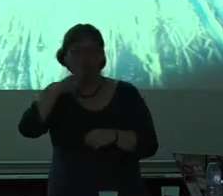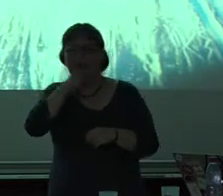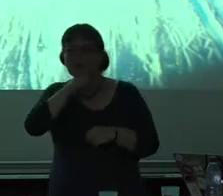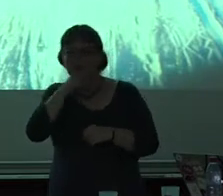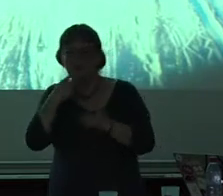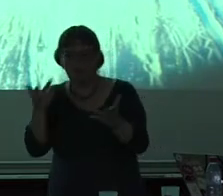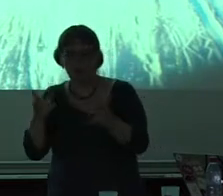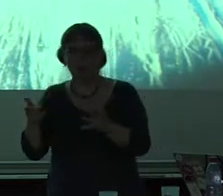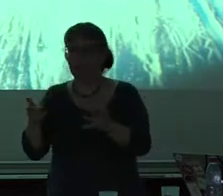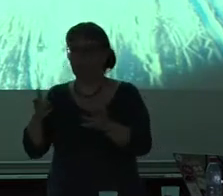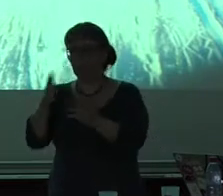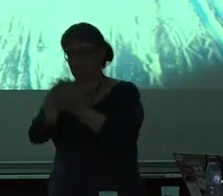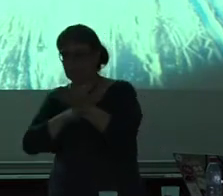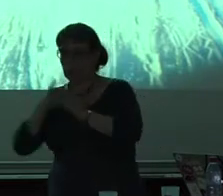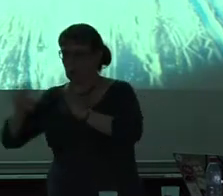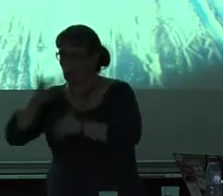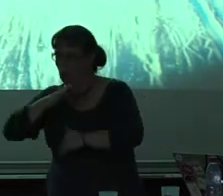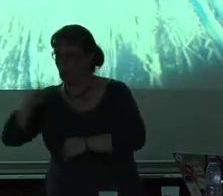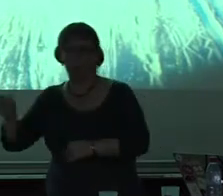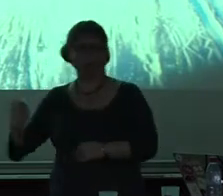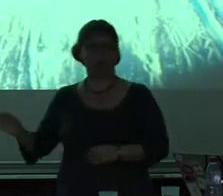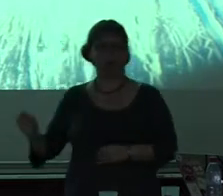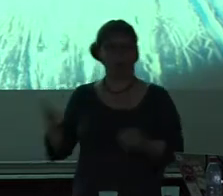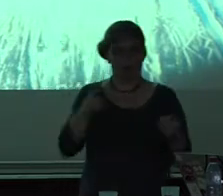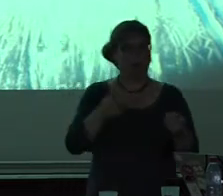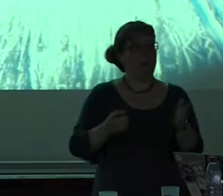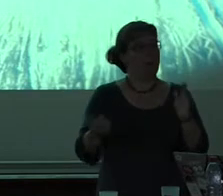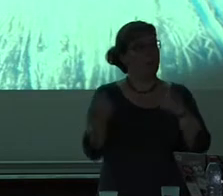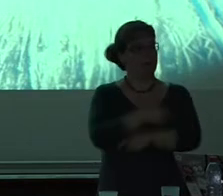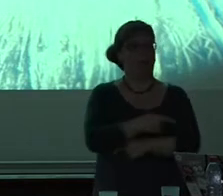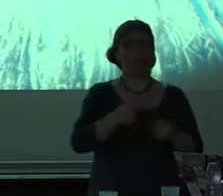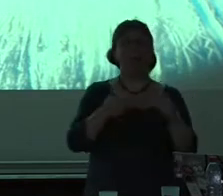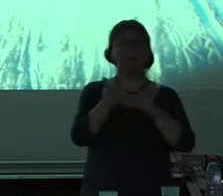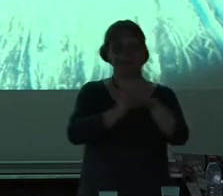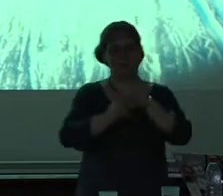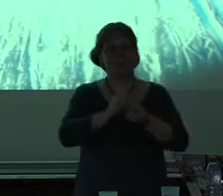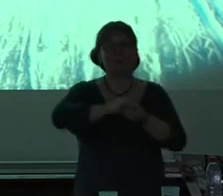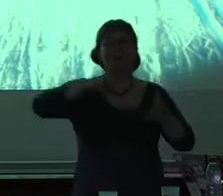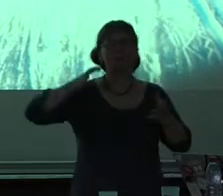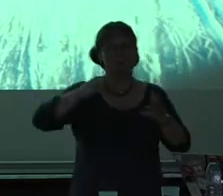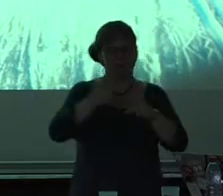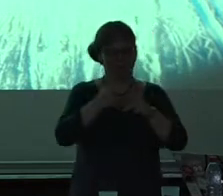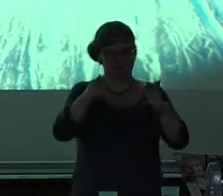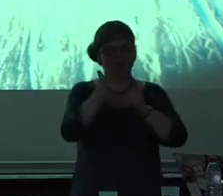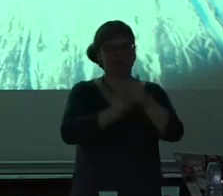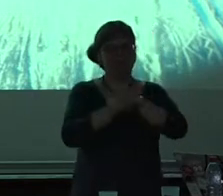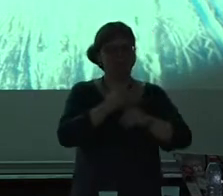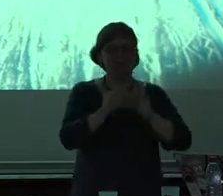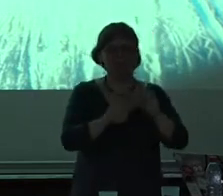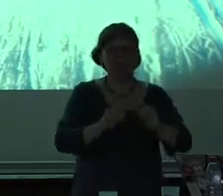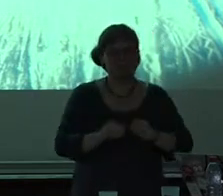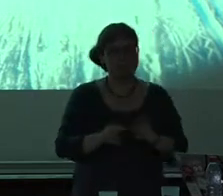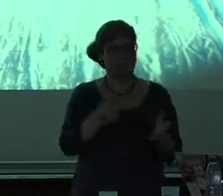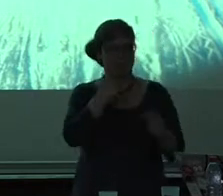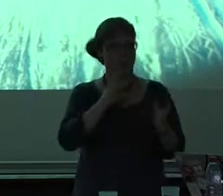moteur de recherche « Qu'est-ce que développeur senior ?», vous aurez plein d'articles. Pourquoi ? Parce qu'en fait, ce n'est pas si évident